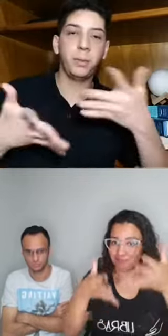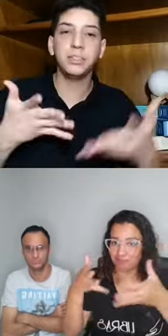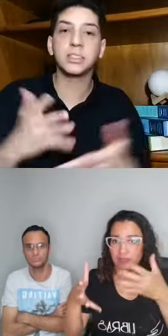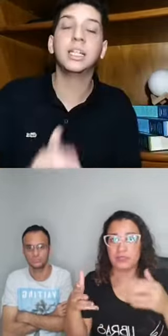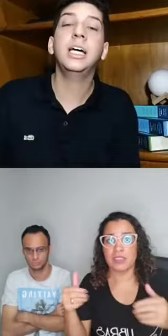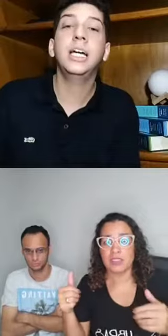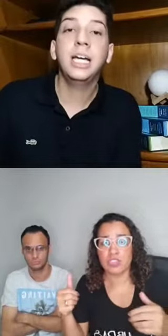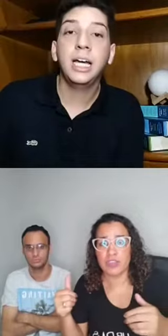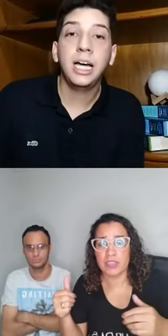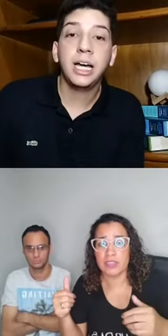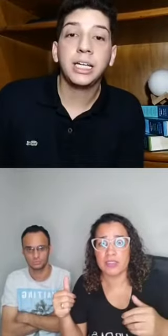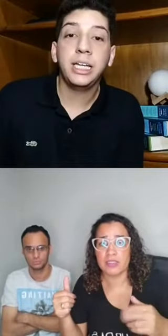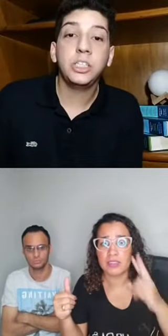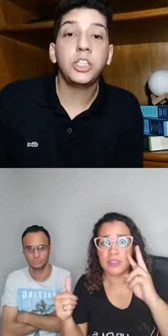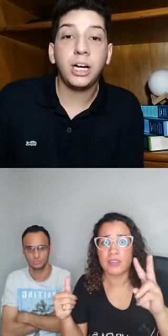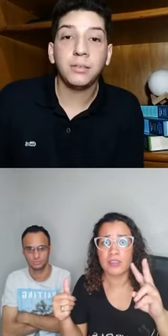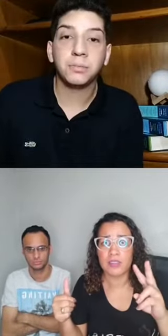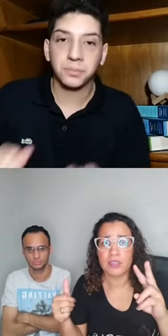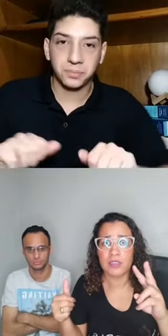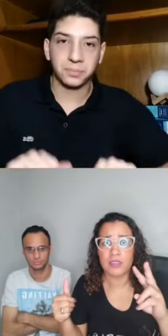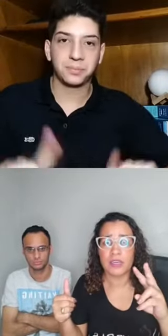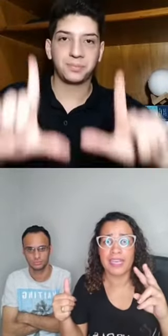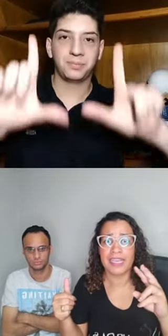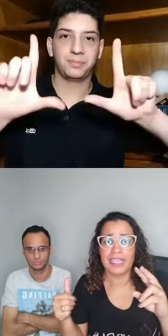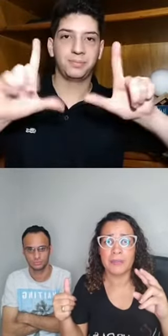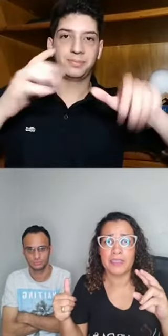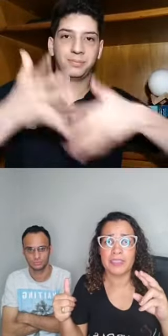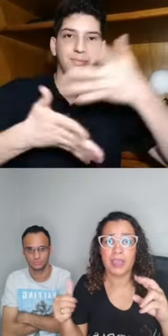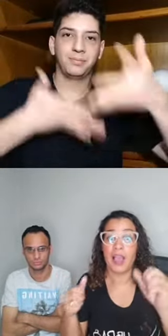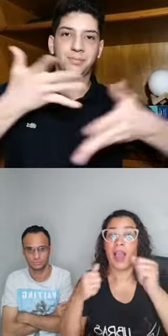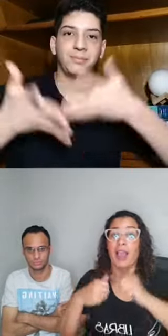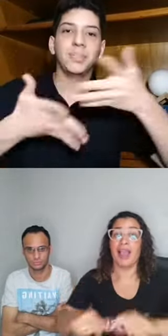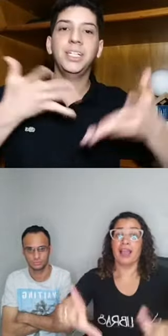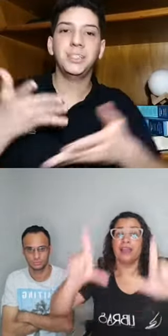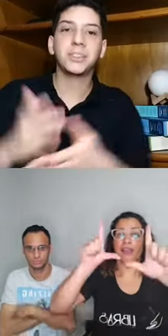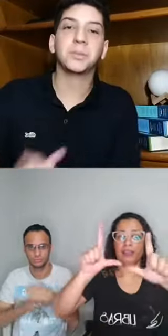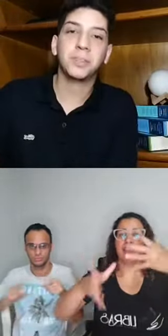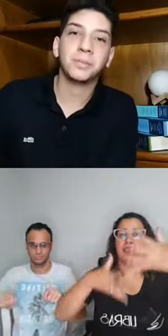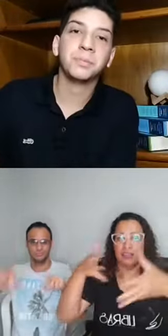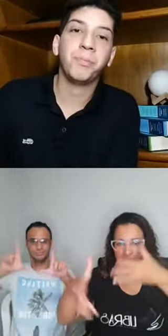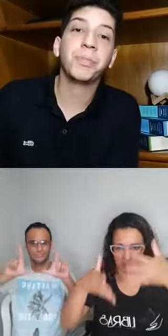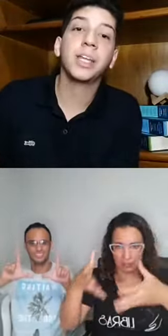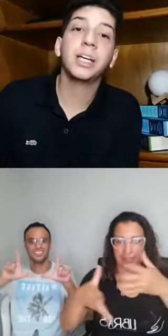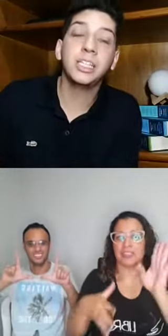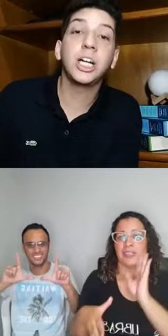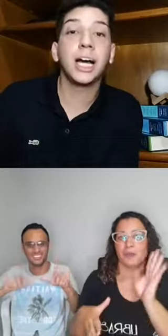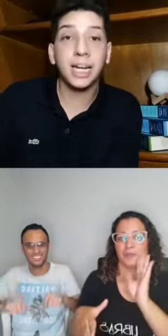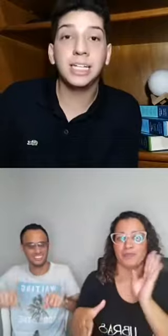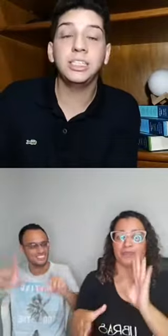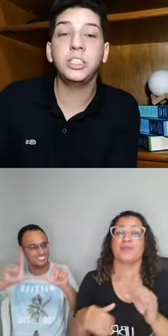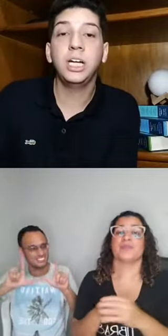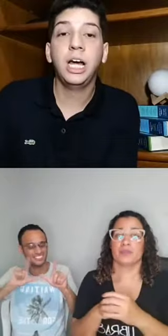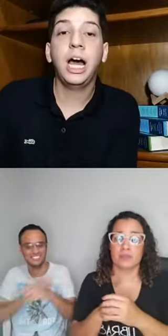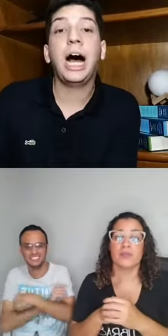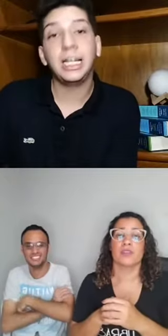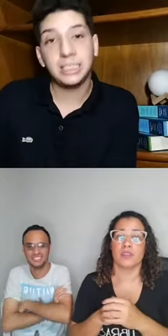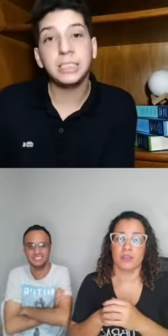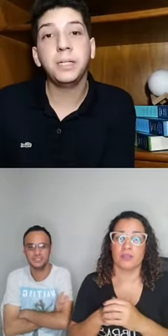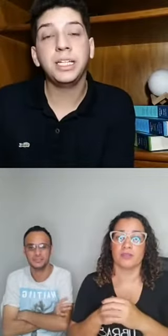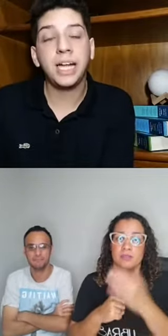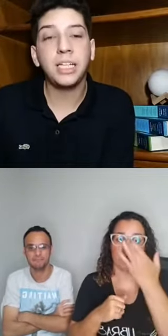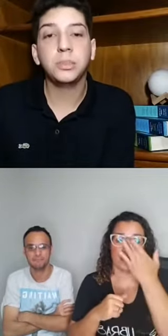o sinal, o Enem em Libras, Deixa eu ver. que já Enem Libras? Ah, Isso. Que já garante